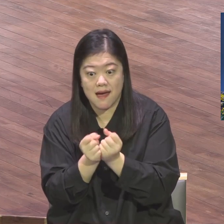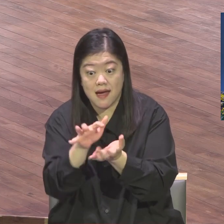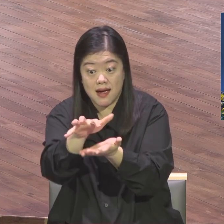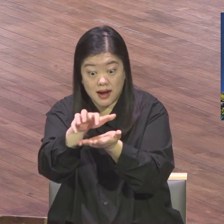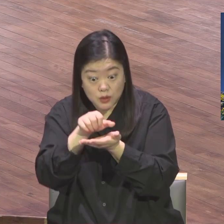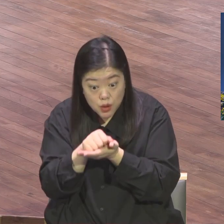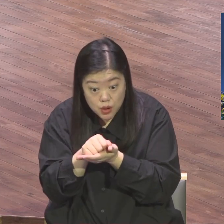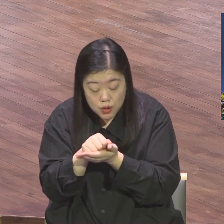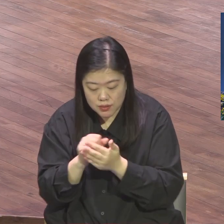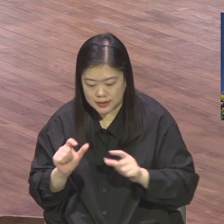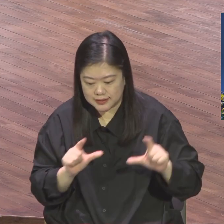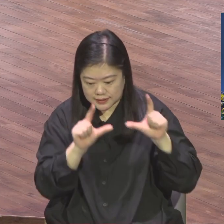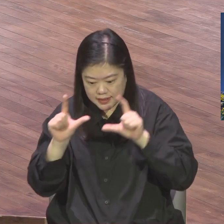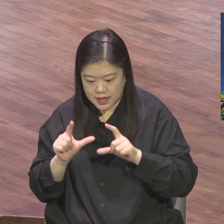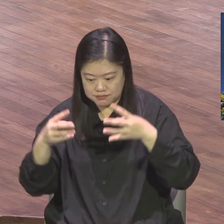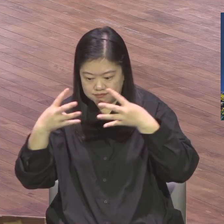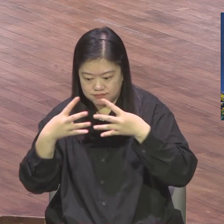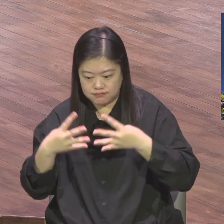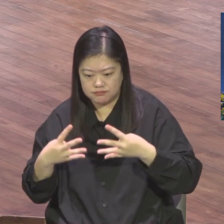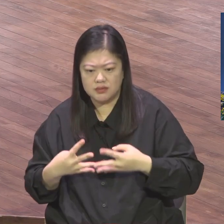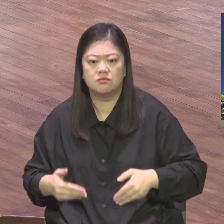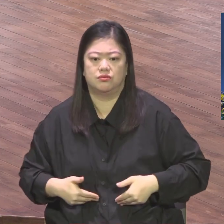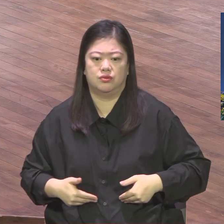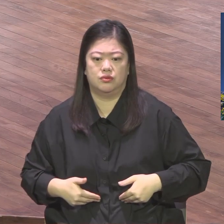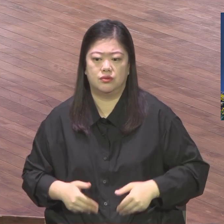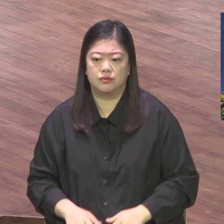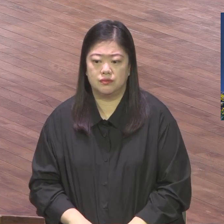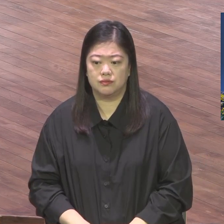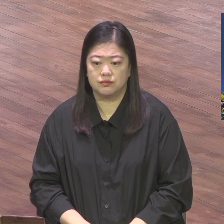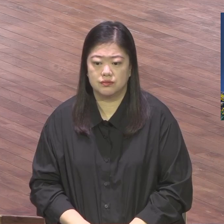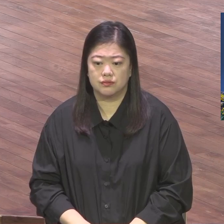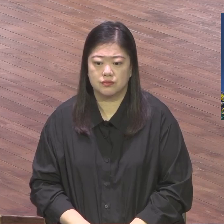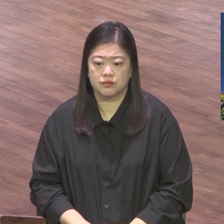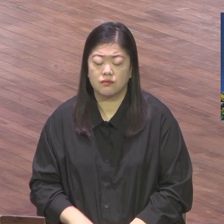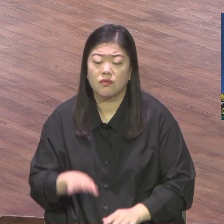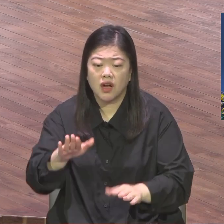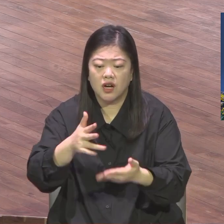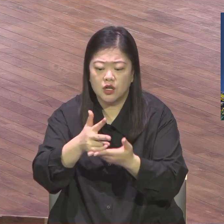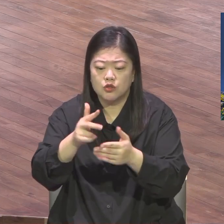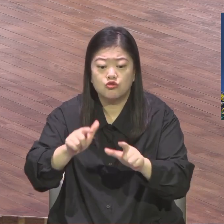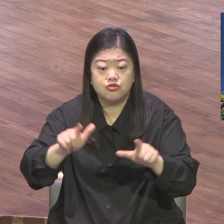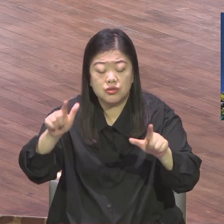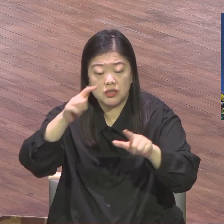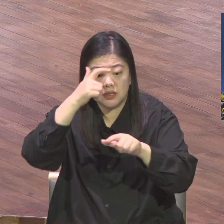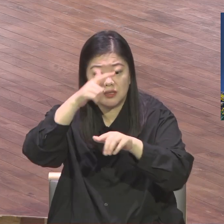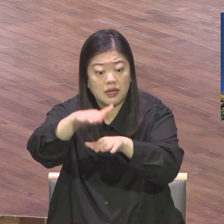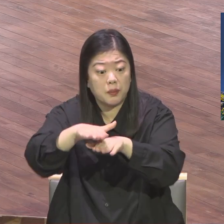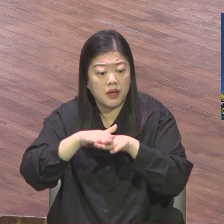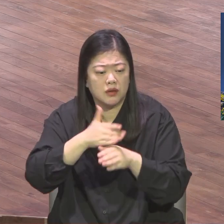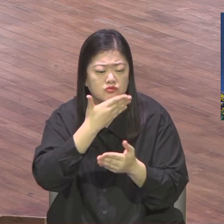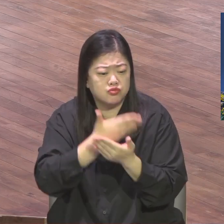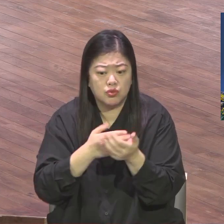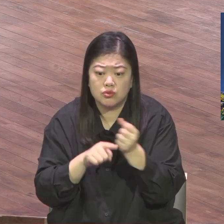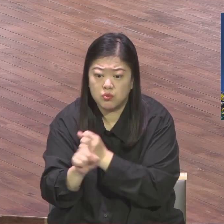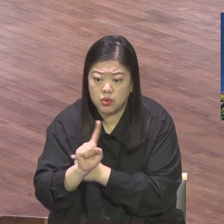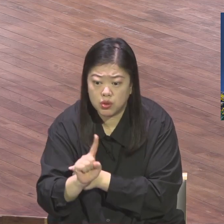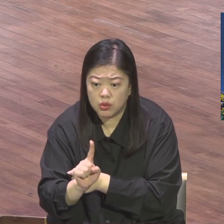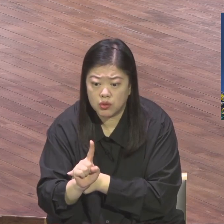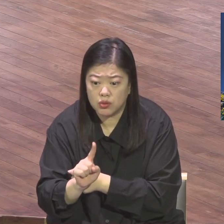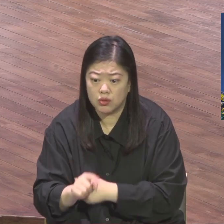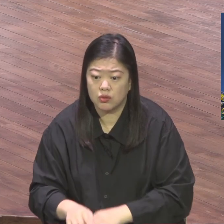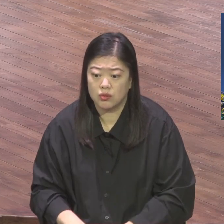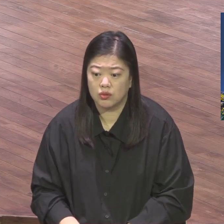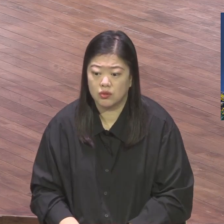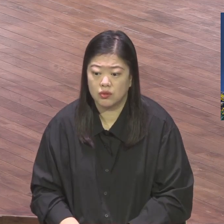이것이 얼마나 복인 줄 아세요? 여러분 왜 예배 드려야 됩니까? 왜 사단은 예배 못 드리게 합니까? 이 방법 저 방법으로 바쁘게 만들고 이 여러